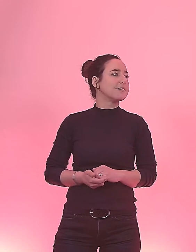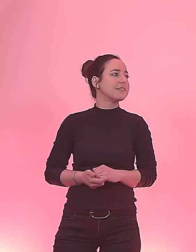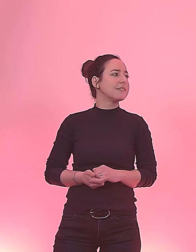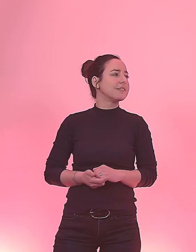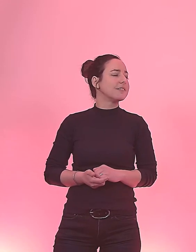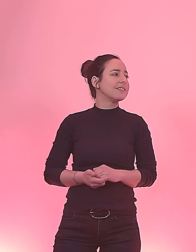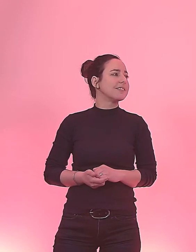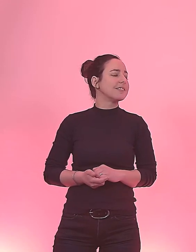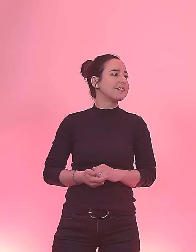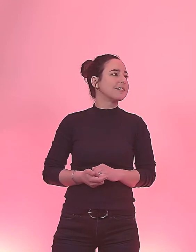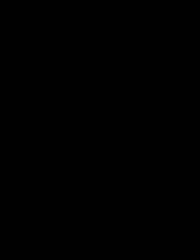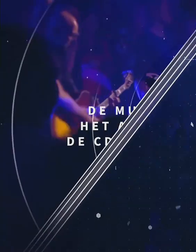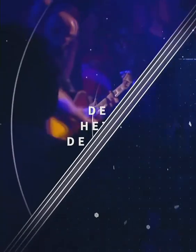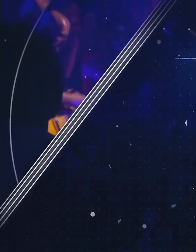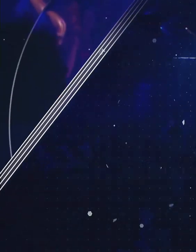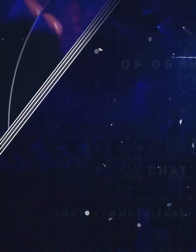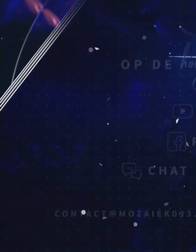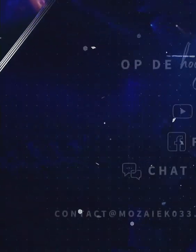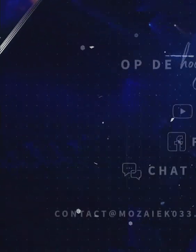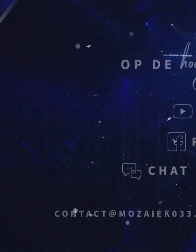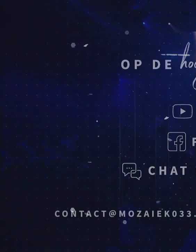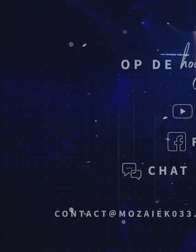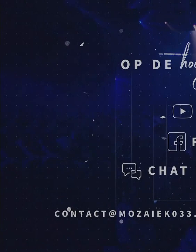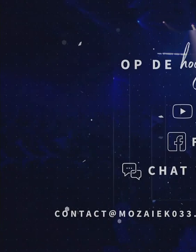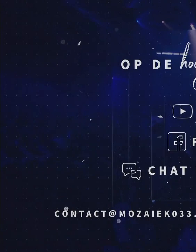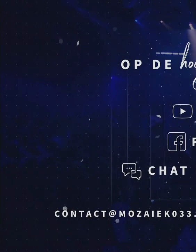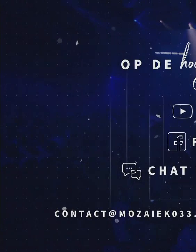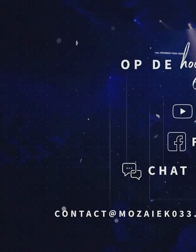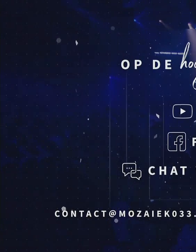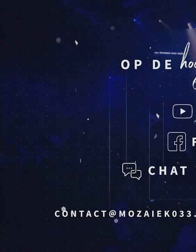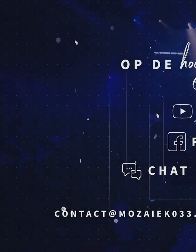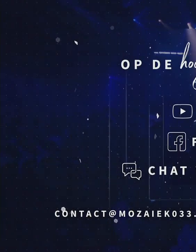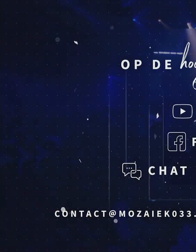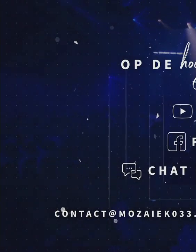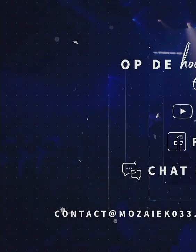geen vrouw zo